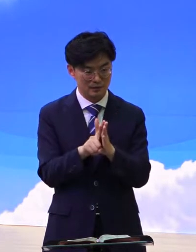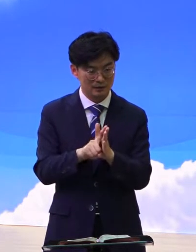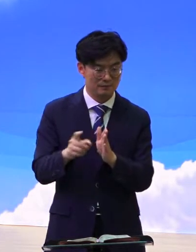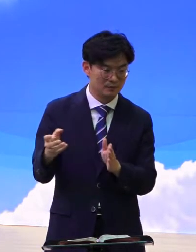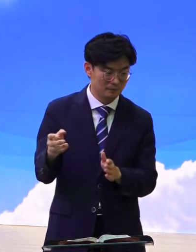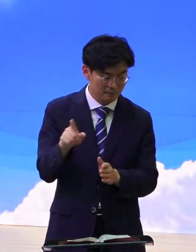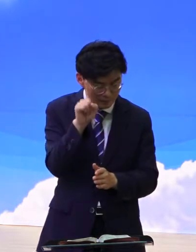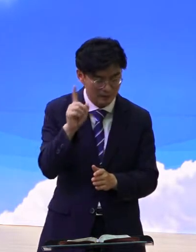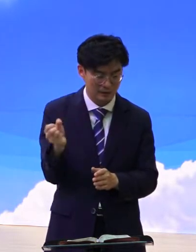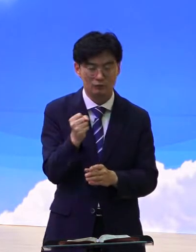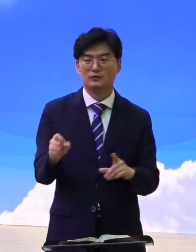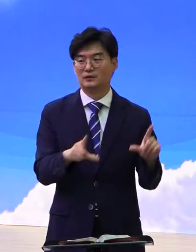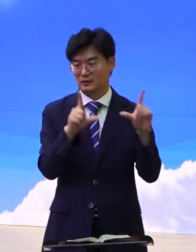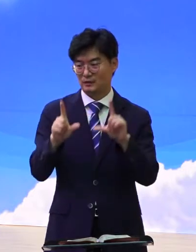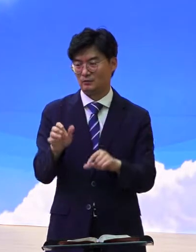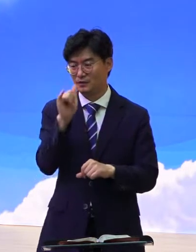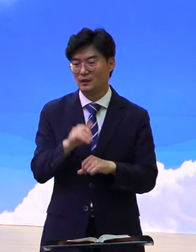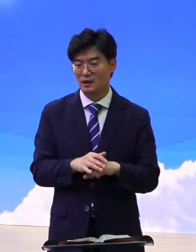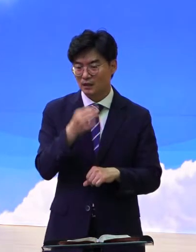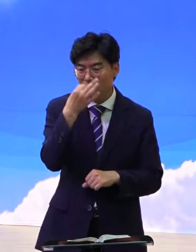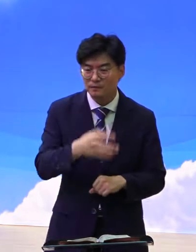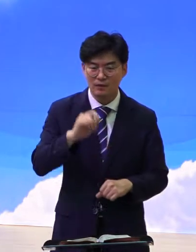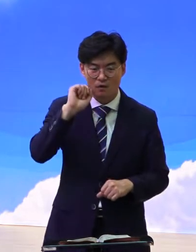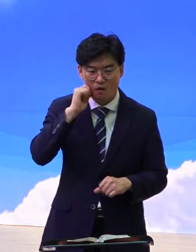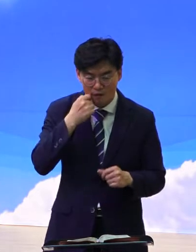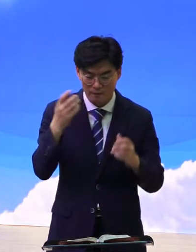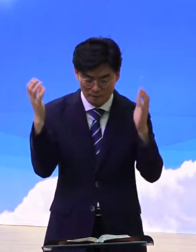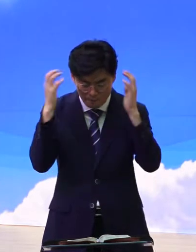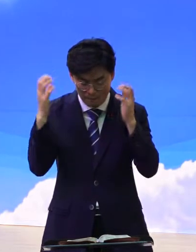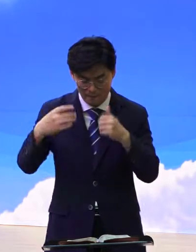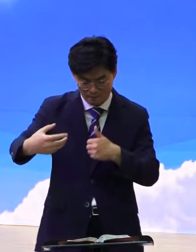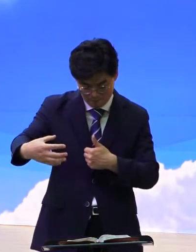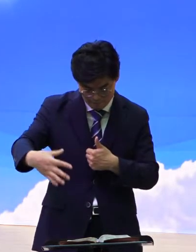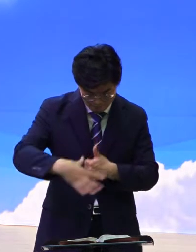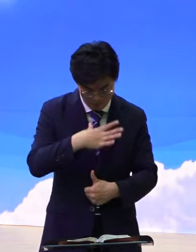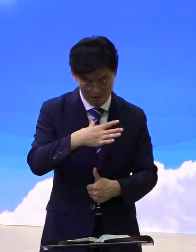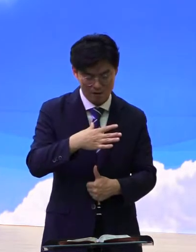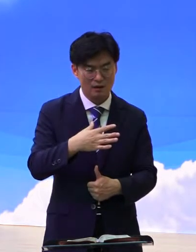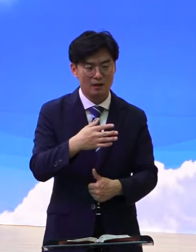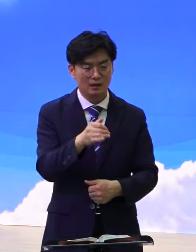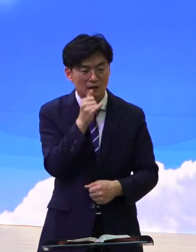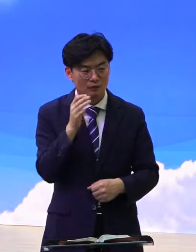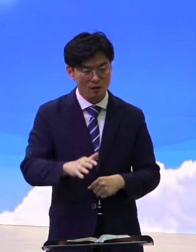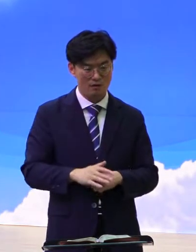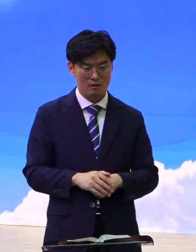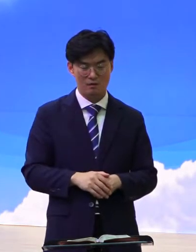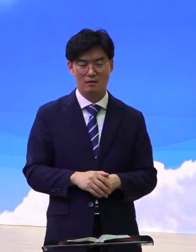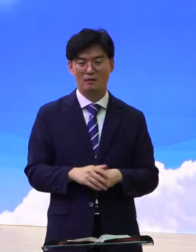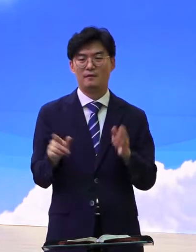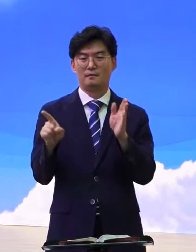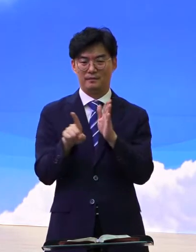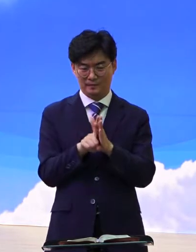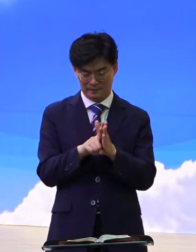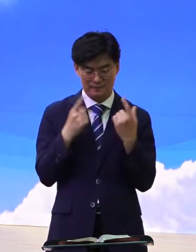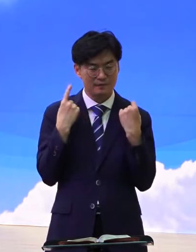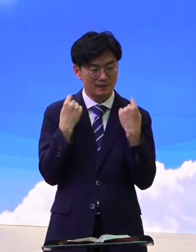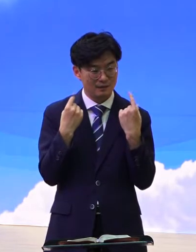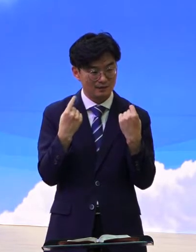어려운 일을 당할 것을 알면서도 신앙을 포기하지 않았고, 불이익을 당할 것을 알면서도